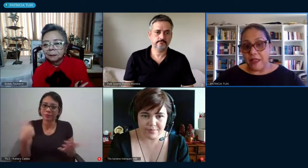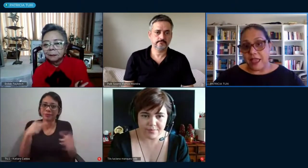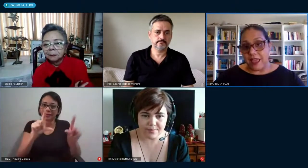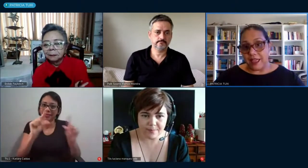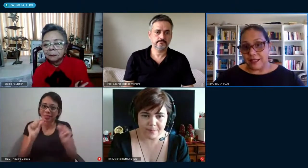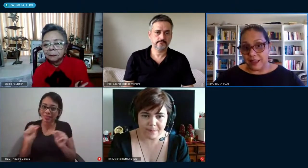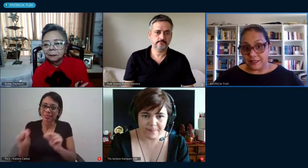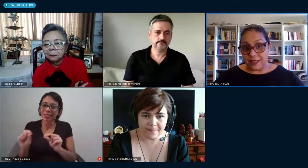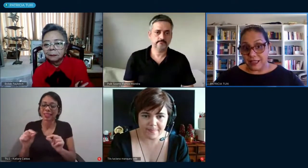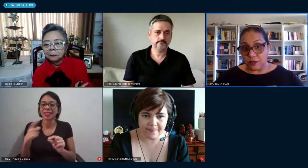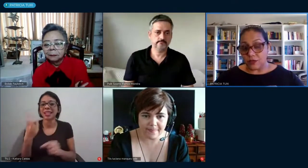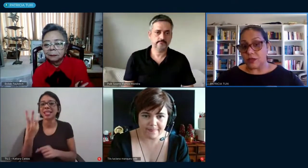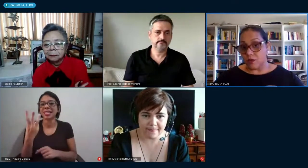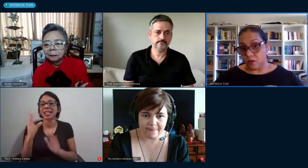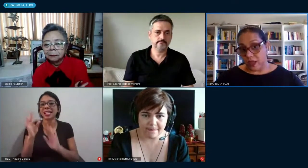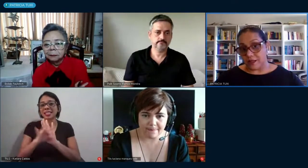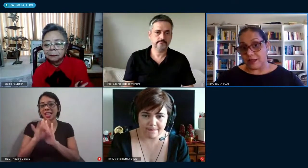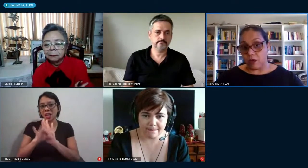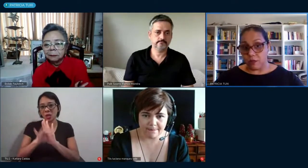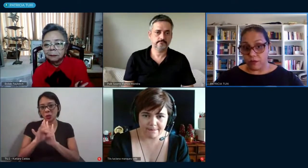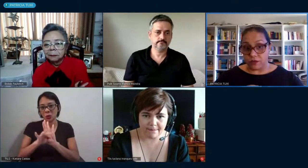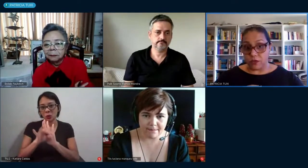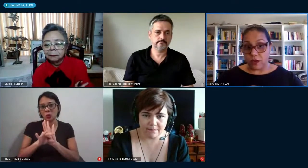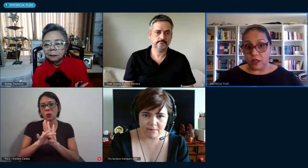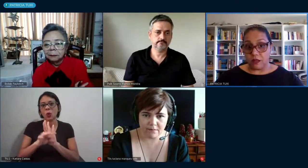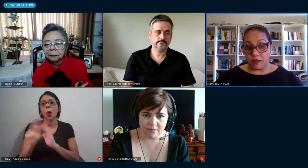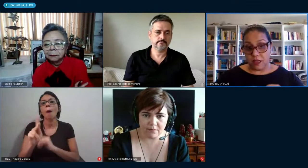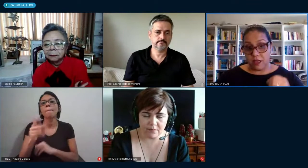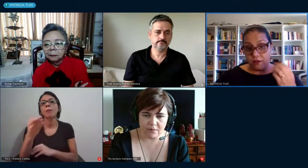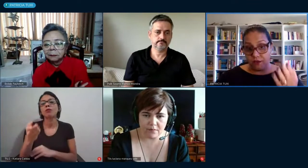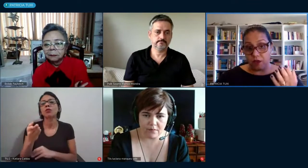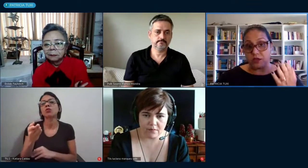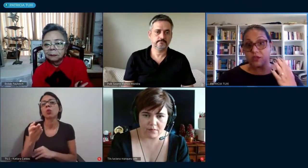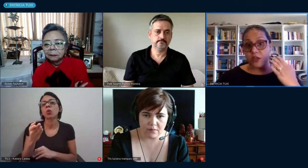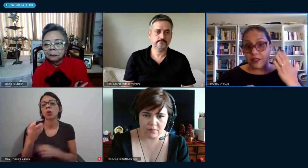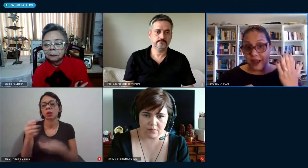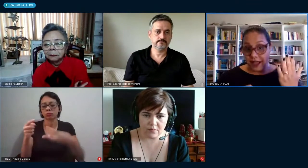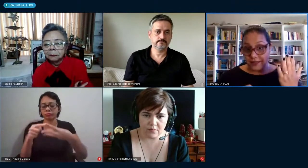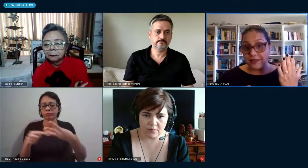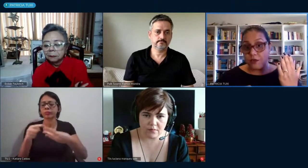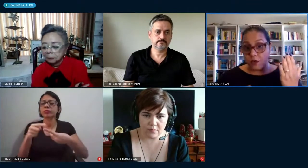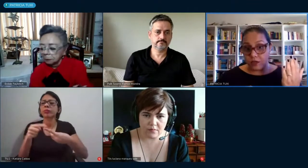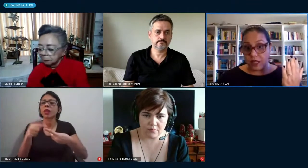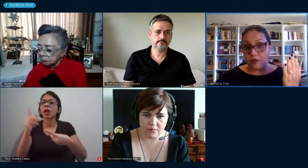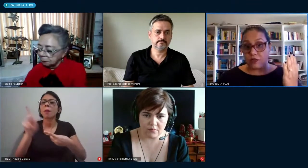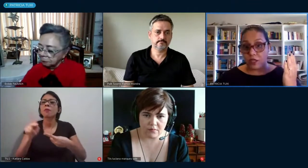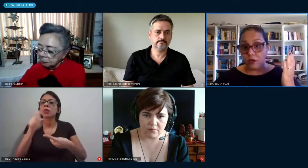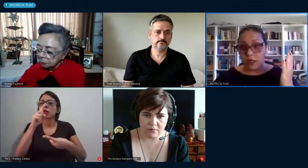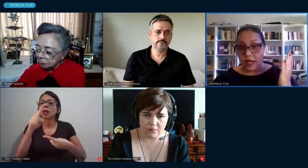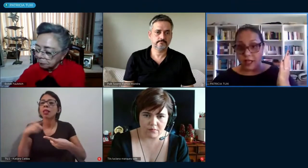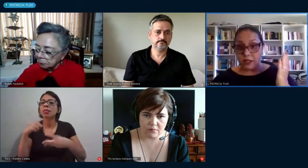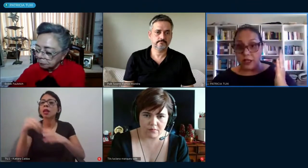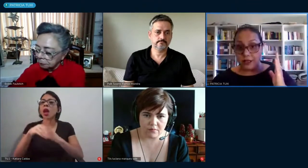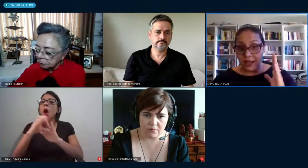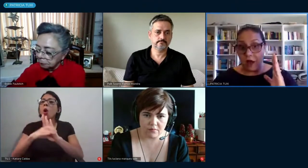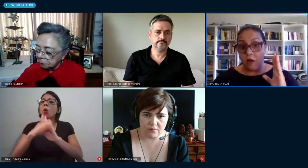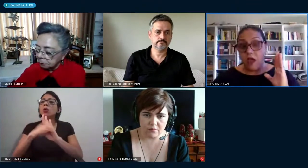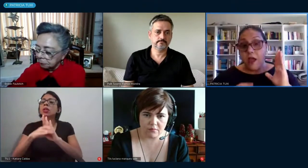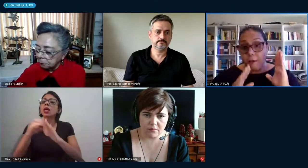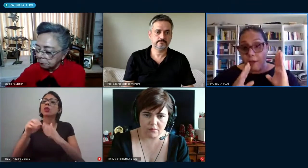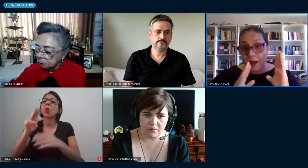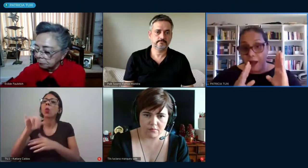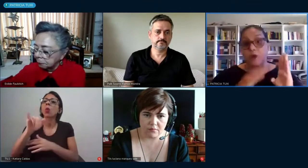selecionar três textos. Um deles é quando a professora Faust traz o conceito de unidade